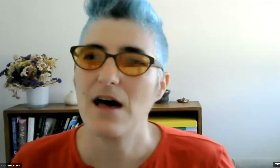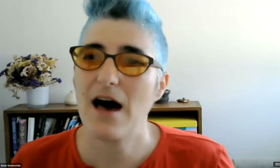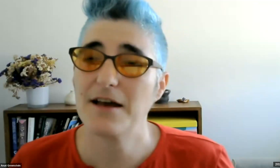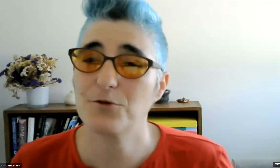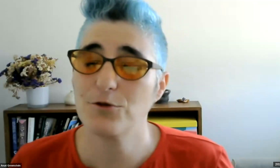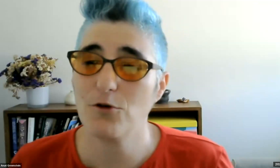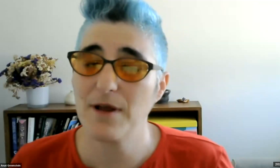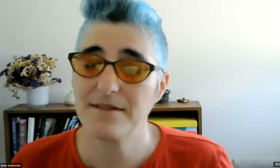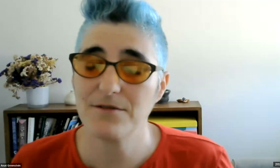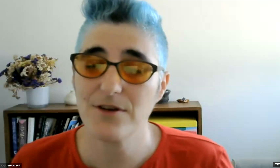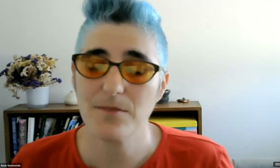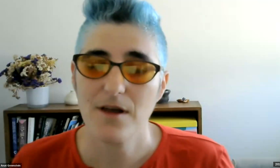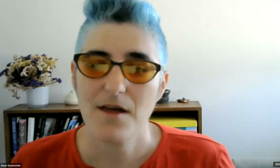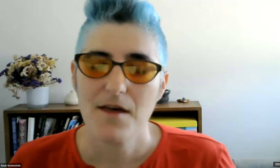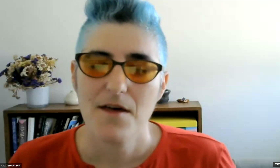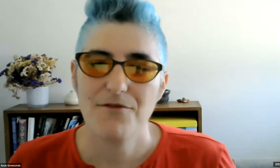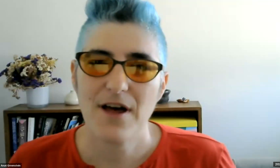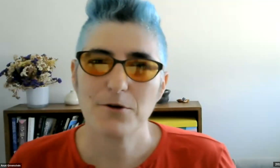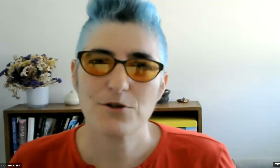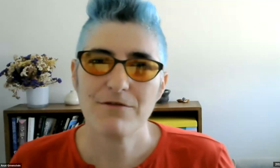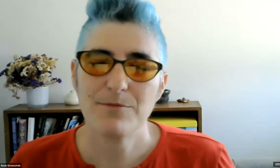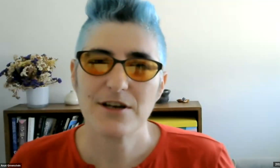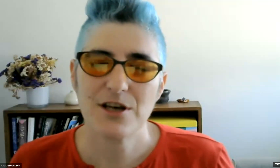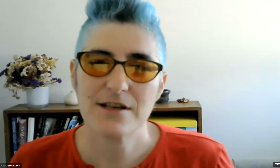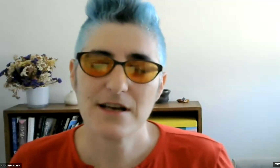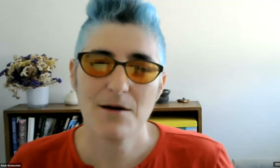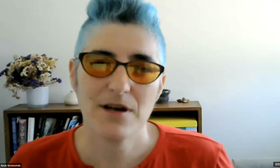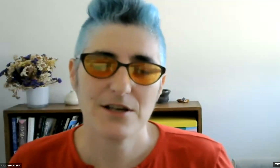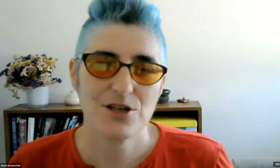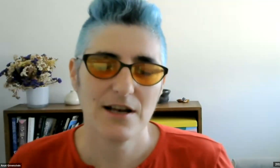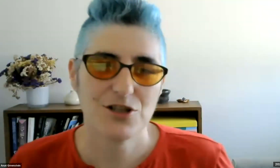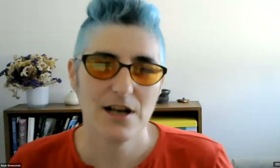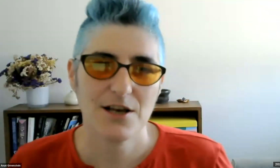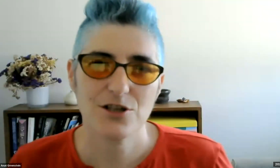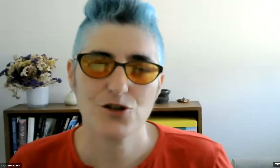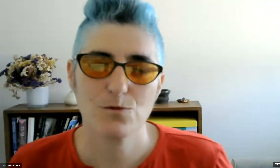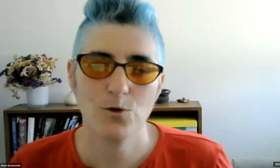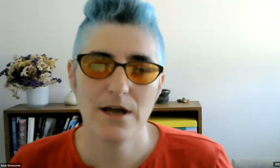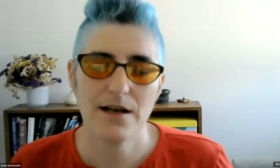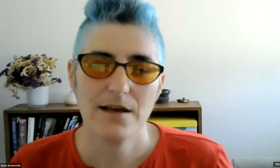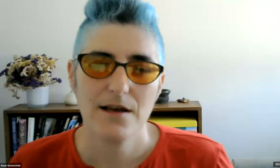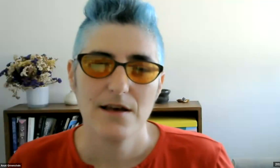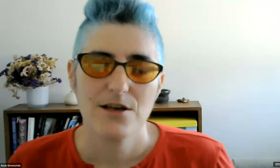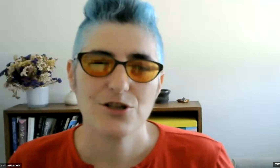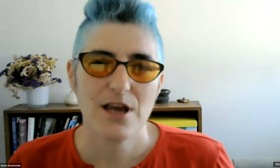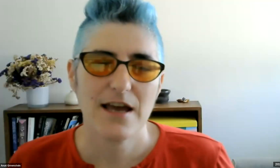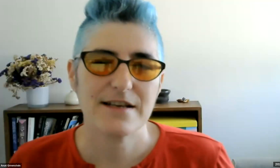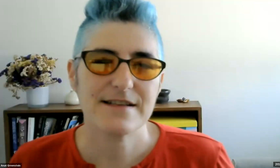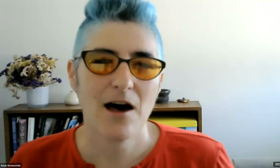ההטרונורמטיביים, ואני חושבת בהקשר הזה גם בהקשר לשאלה של שמואל, שזה